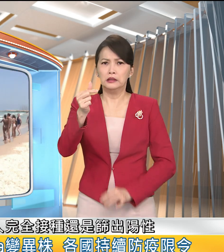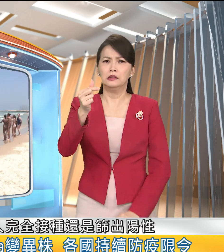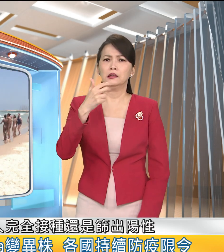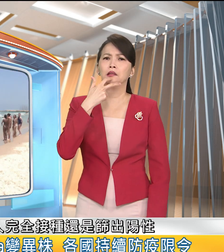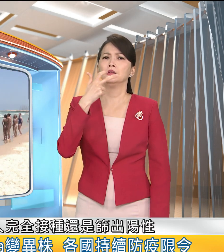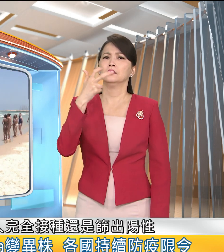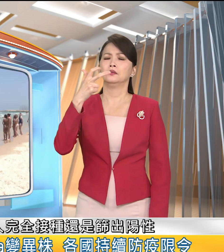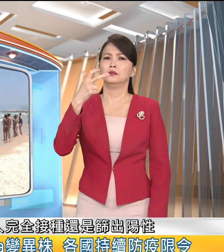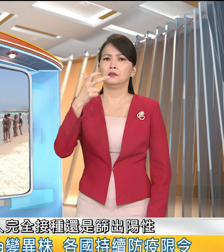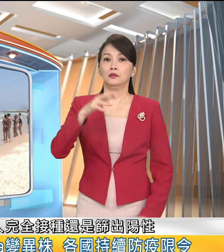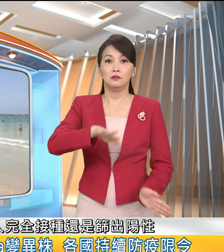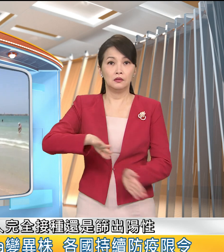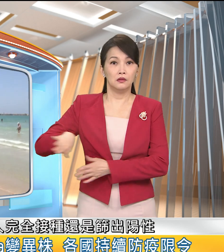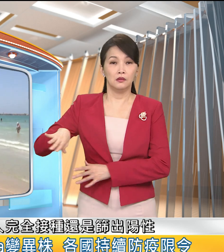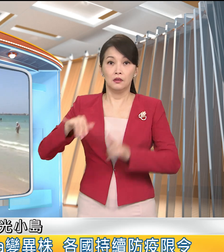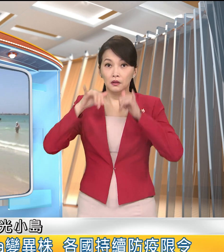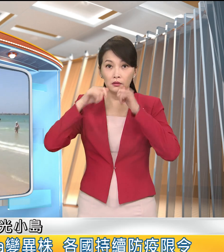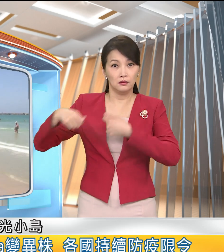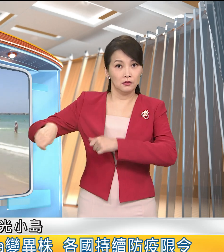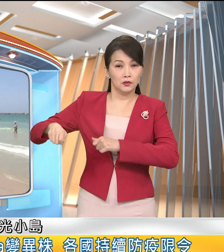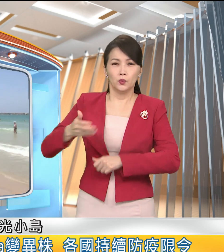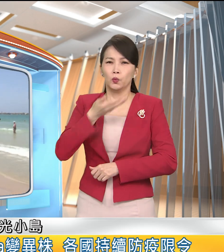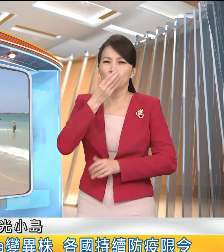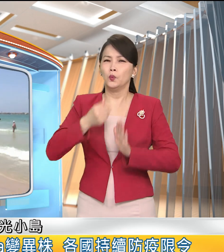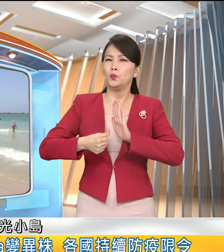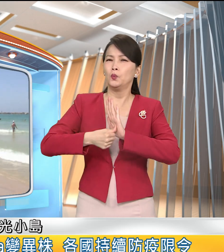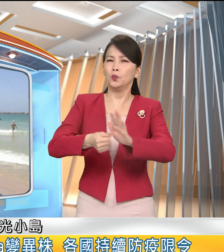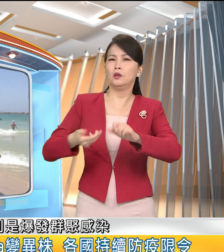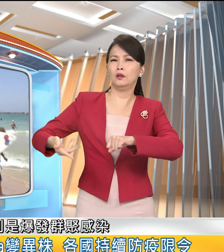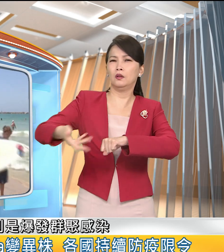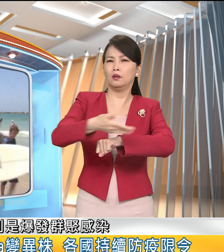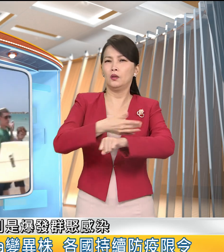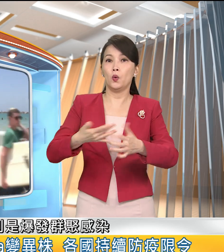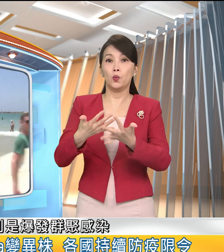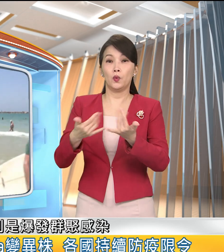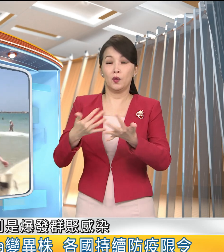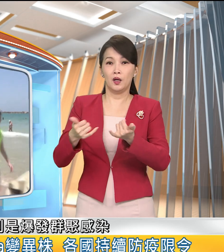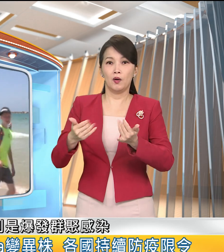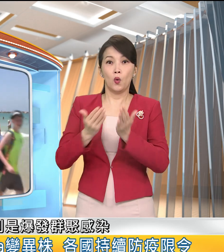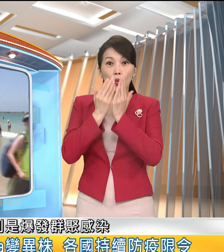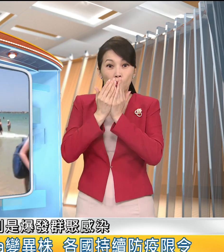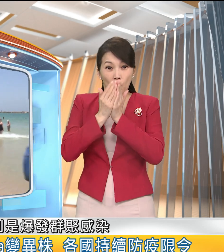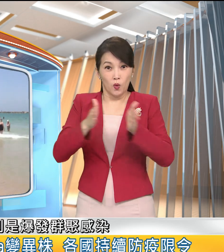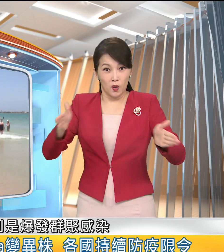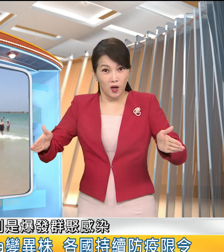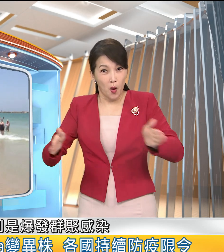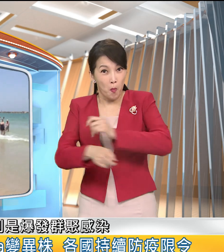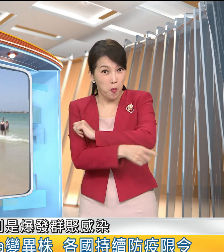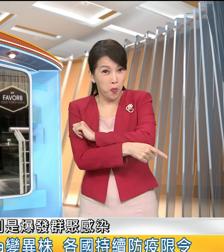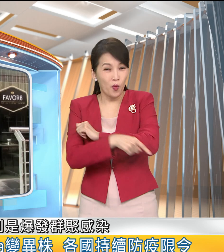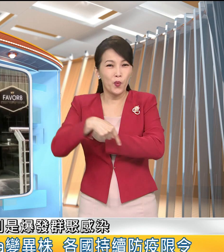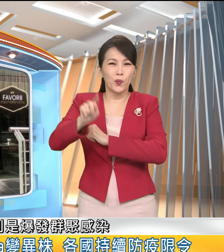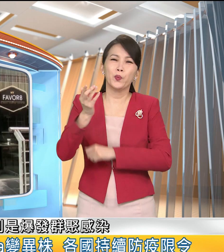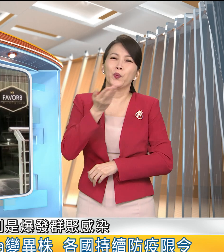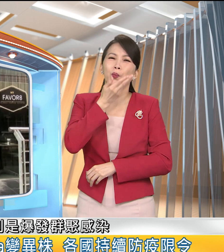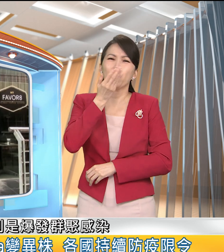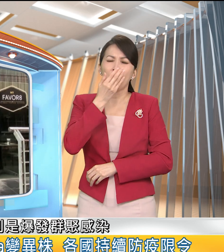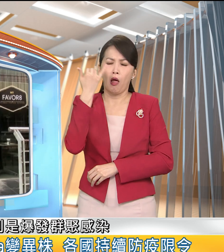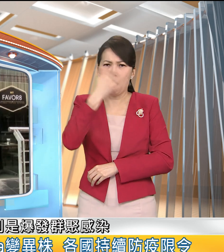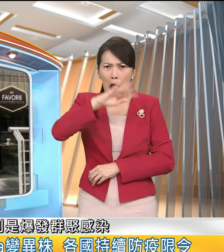检出了阳性。另外，西班牙观光小岛。学生期末旅游则是爆发了群聚